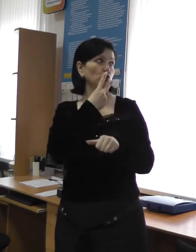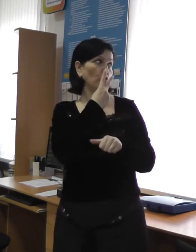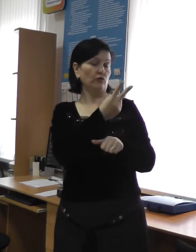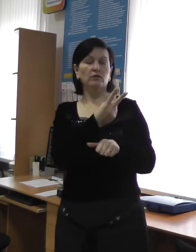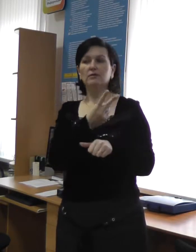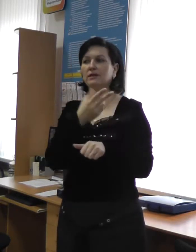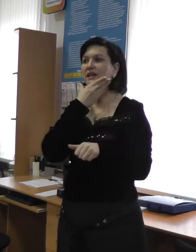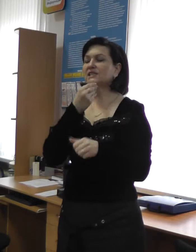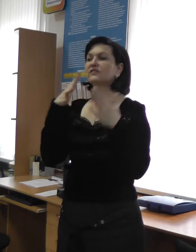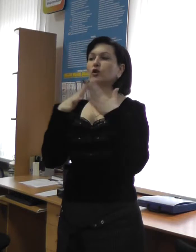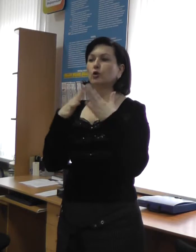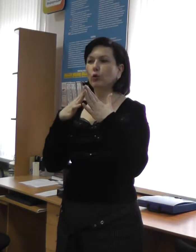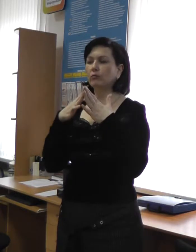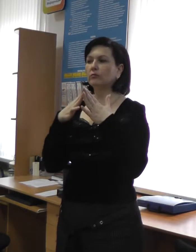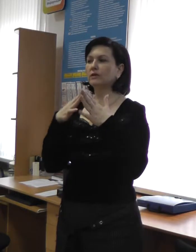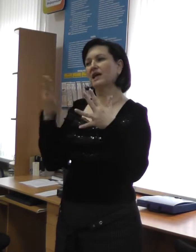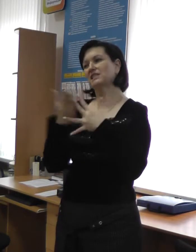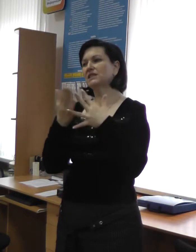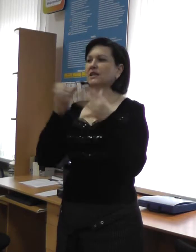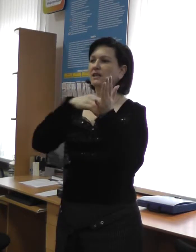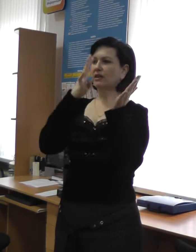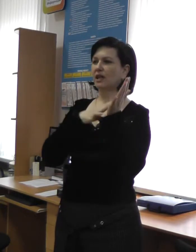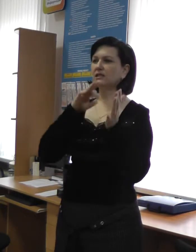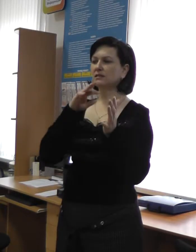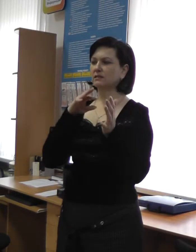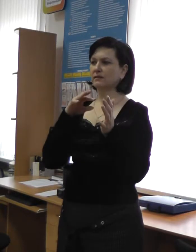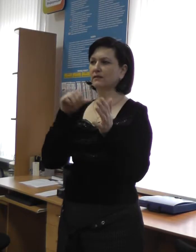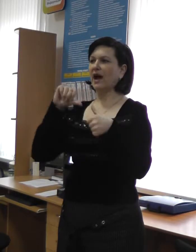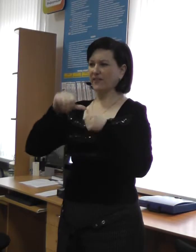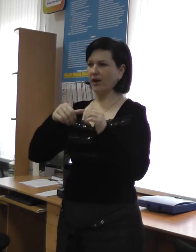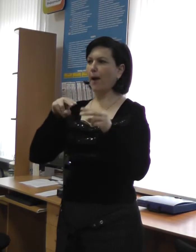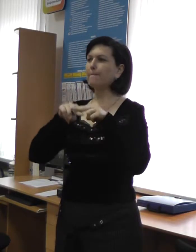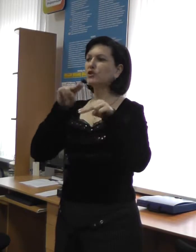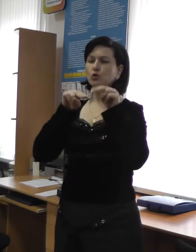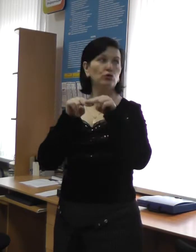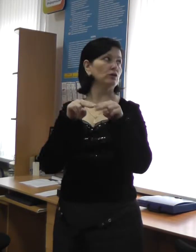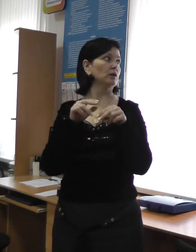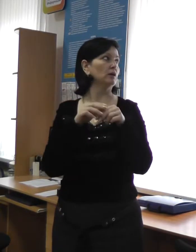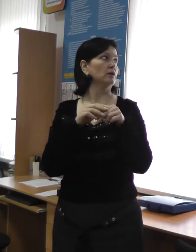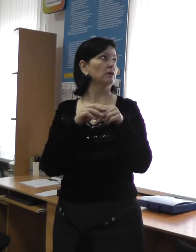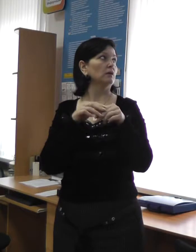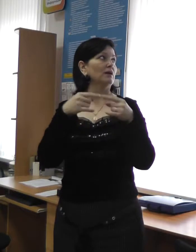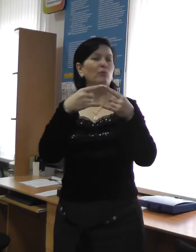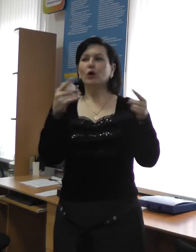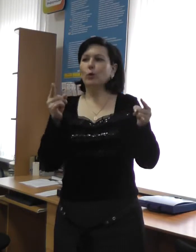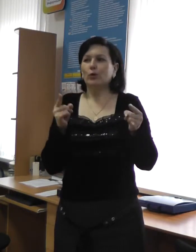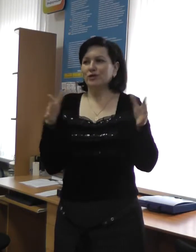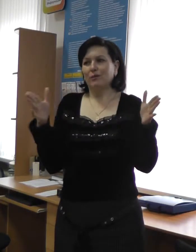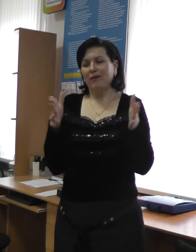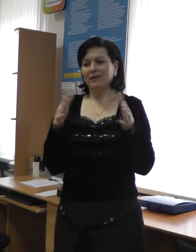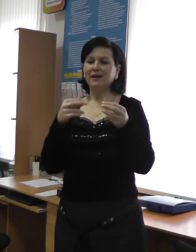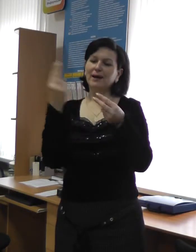дом, построенный в середине 19 века у подножия горы Машук. Особенно выделяется невысокий балкончик с